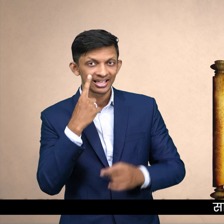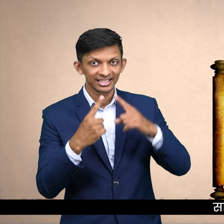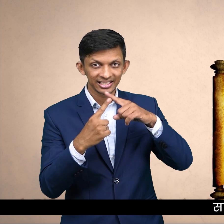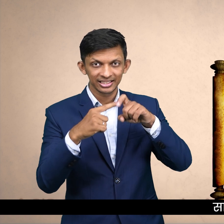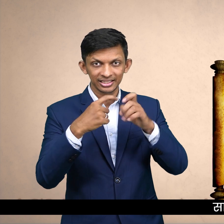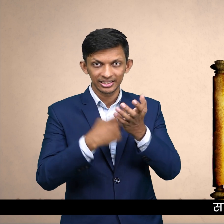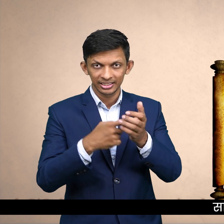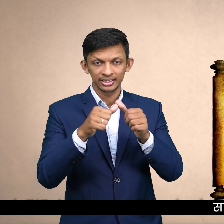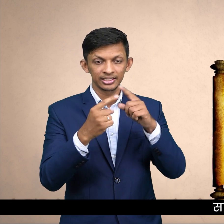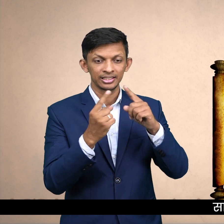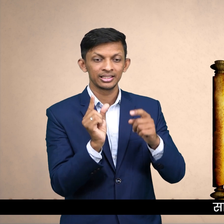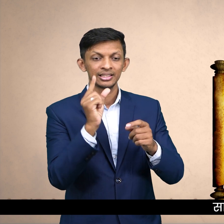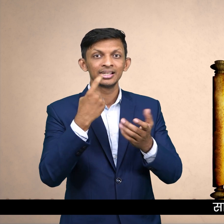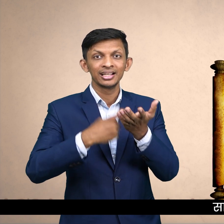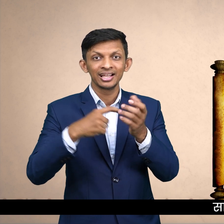साहित्य.